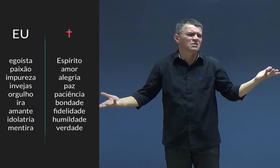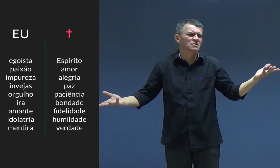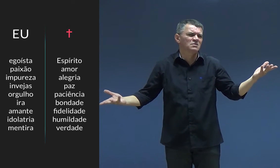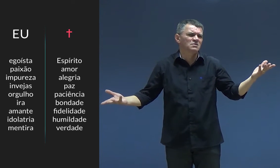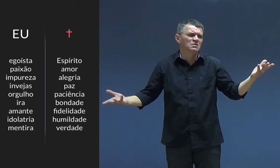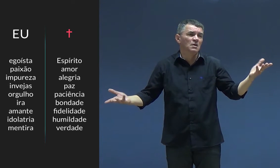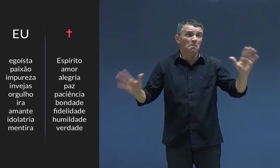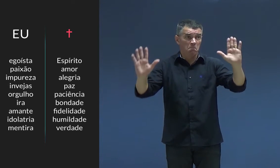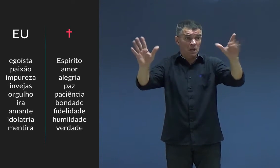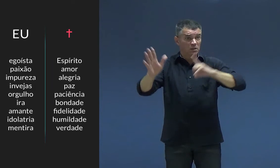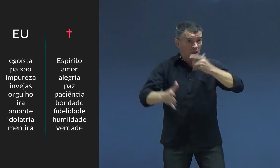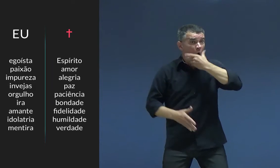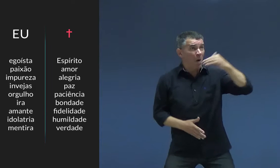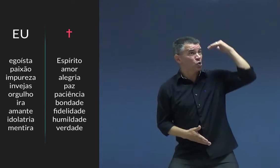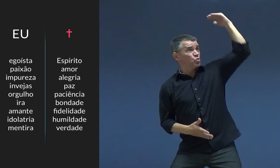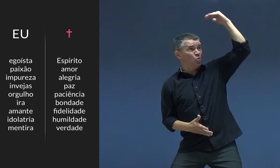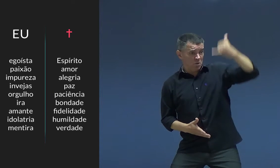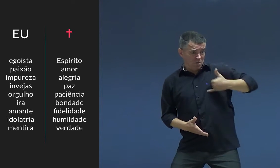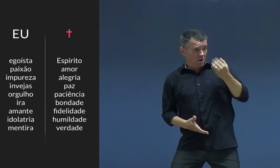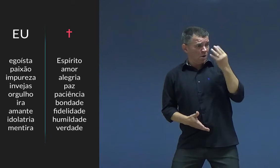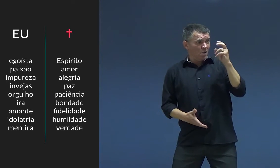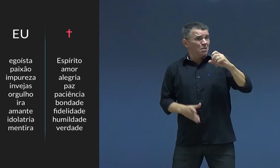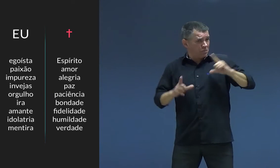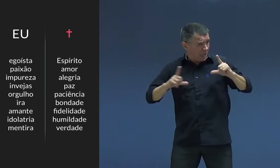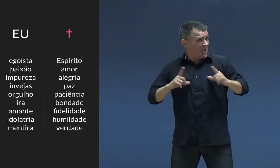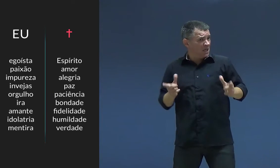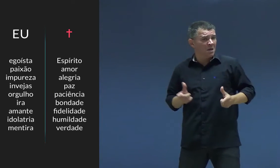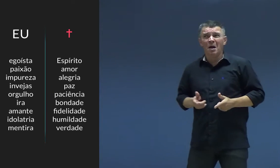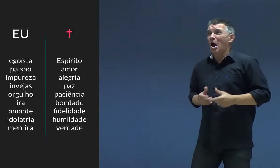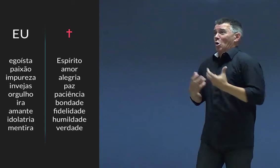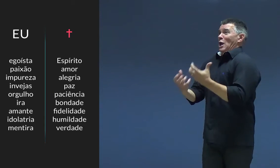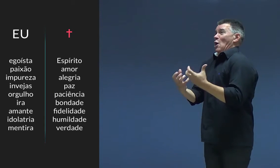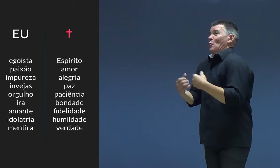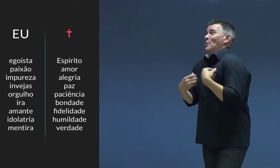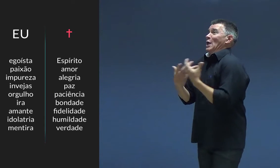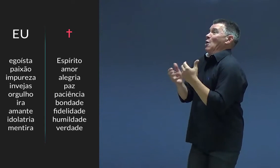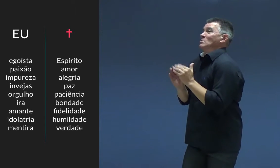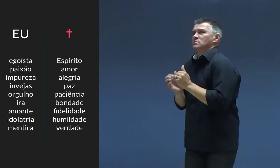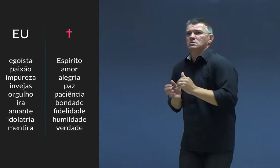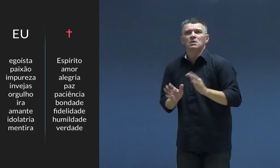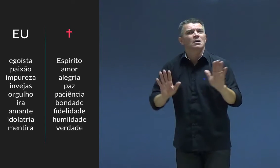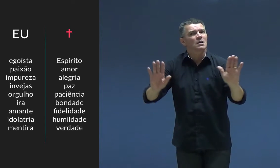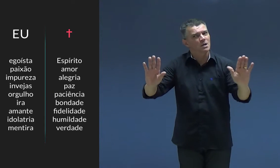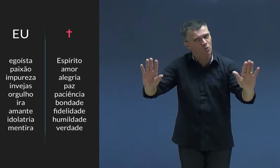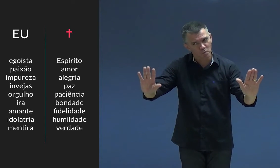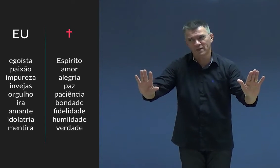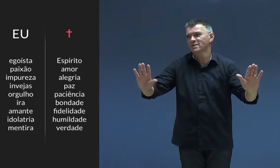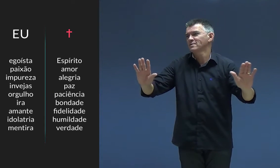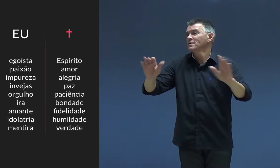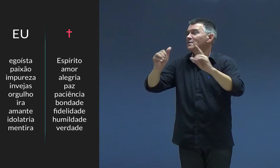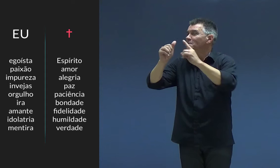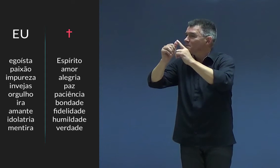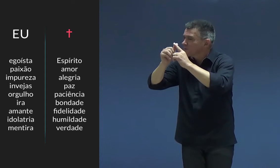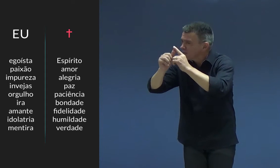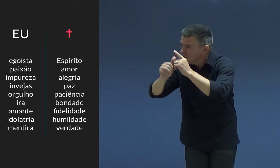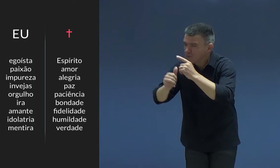A mente delas é assim. Mas tem gente adulta que é igual. Não, eu quero. Eu quero.